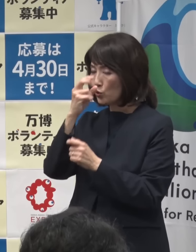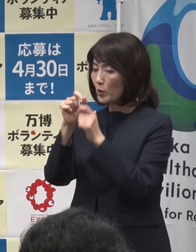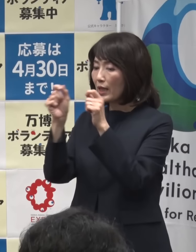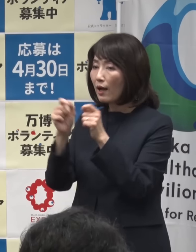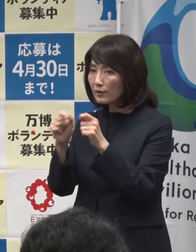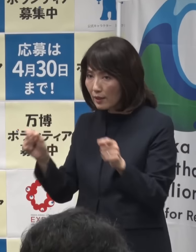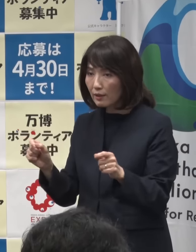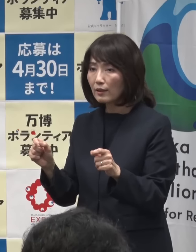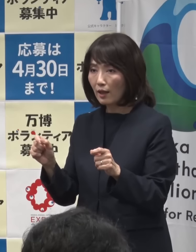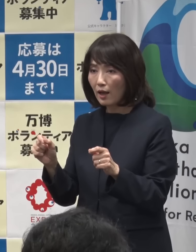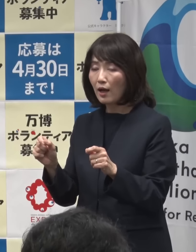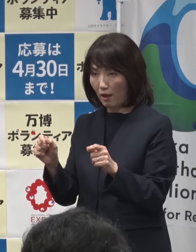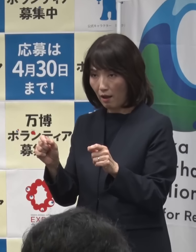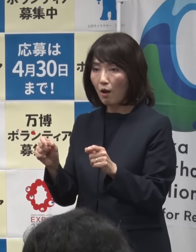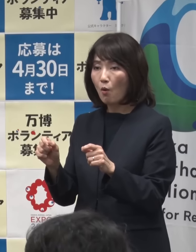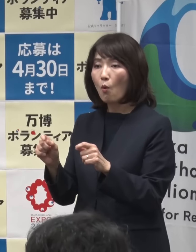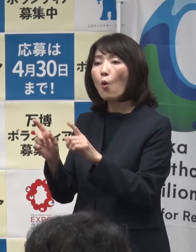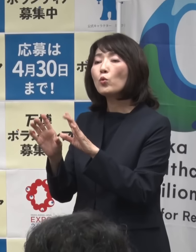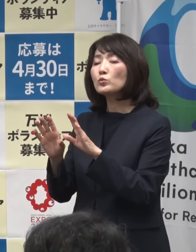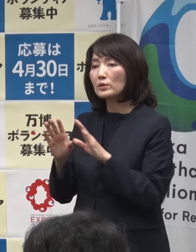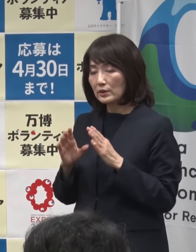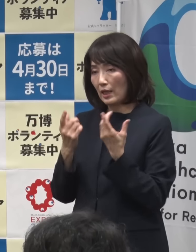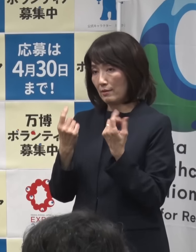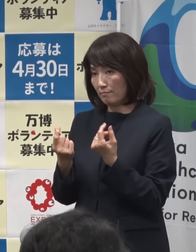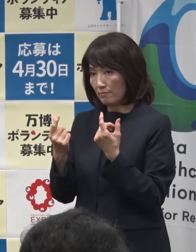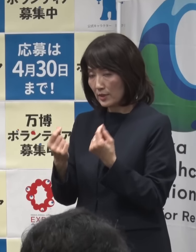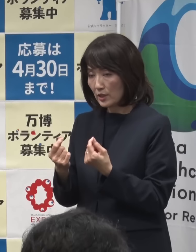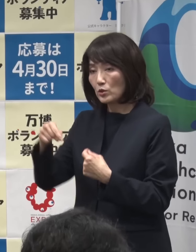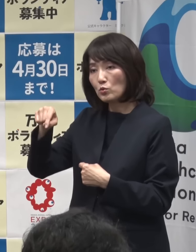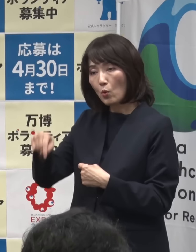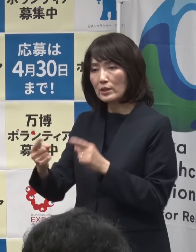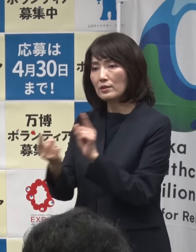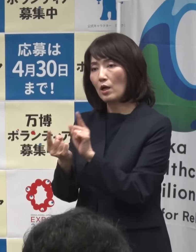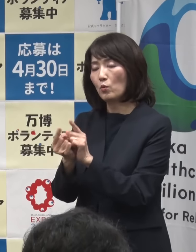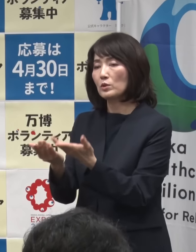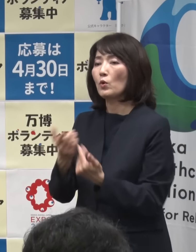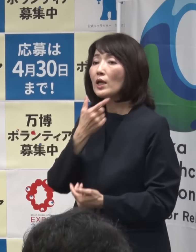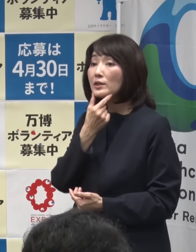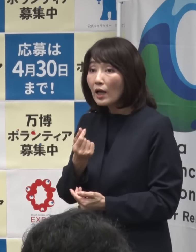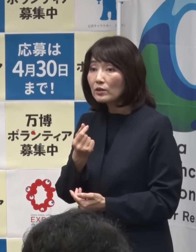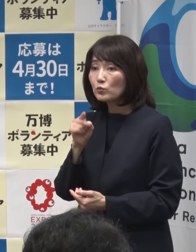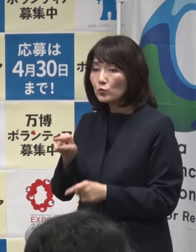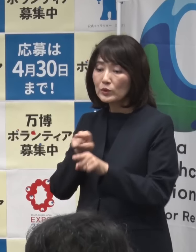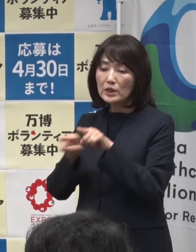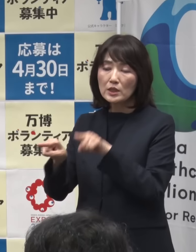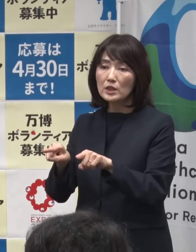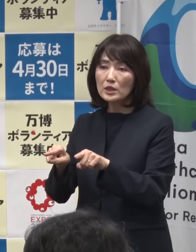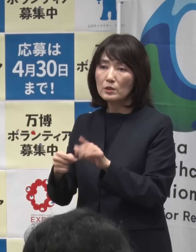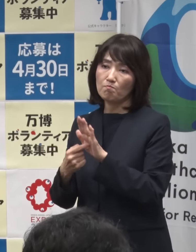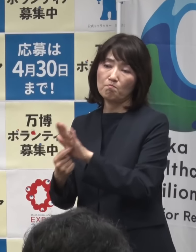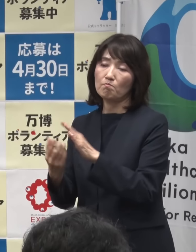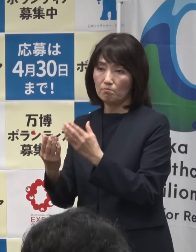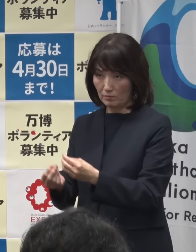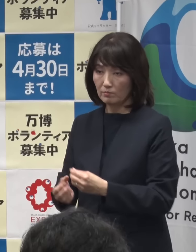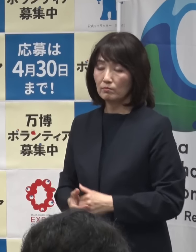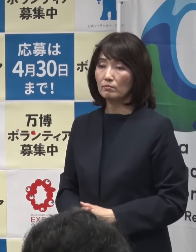て、そして適切に病院機構によっては対応してもらいたいという指示を出しました。